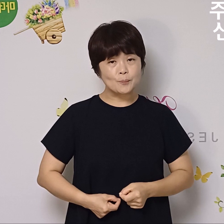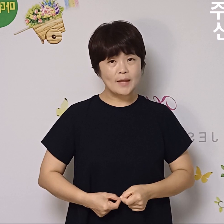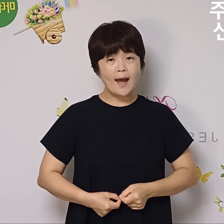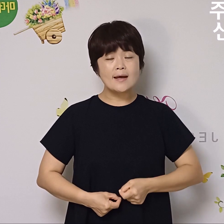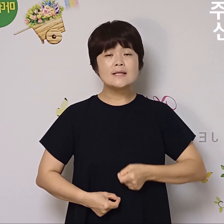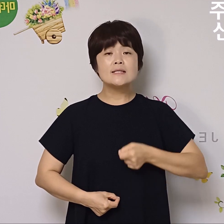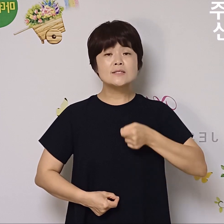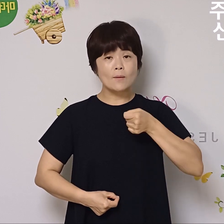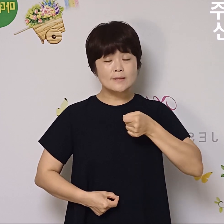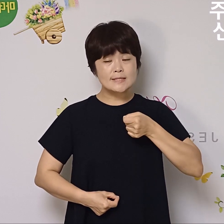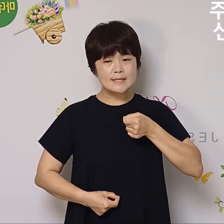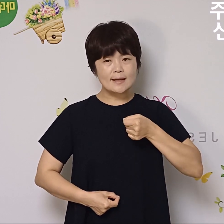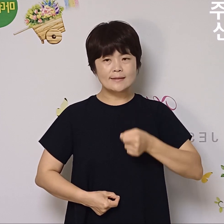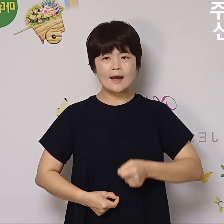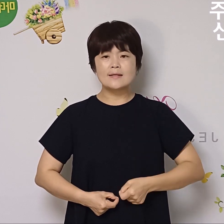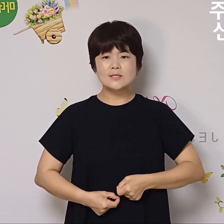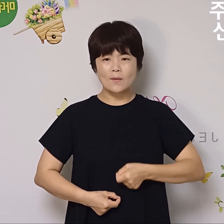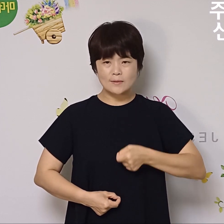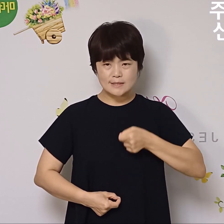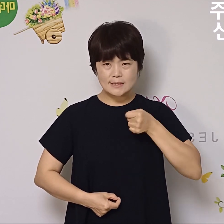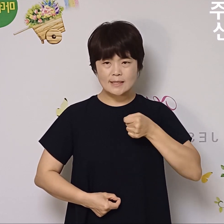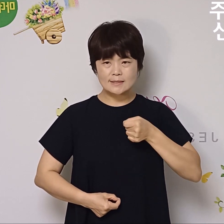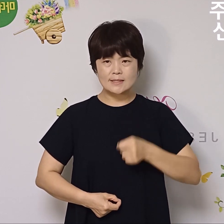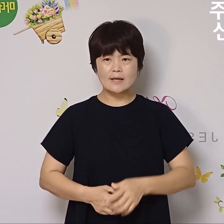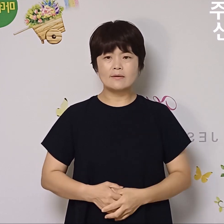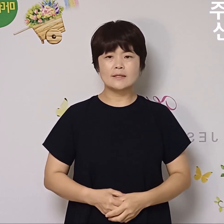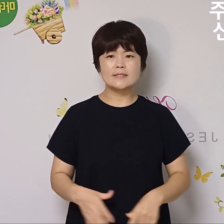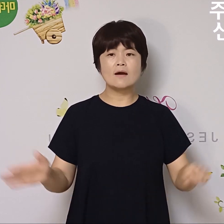의롭다, 정직하다, 정직이란 뜻이에요. 그래서